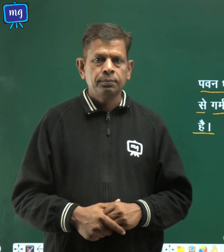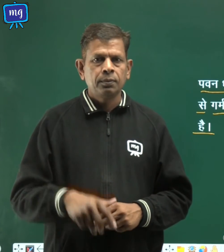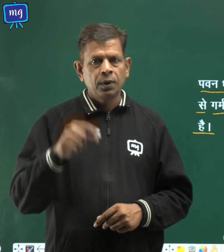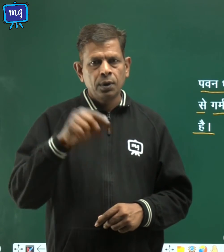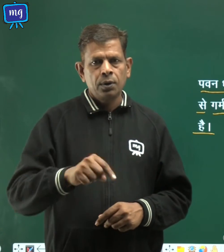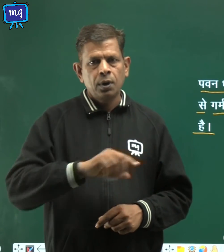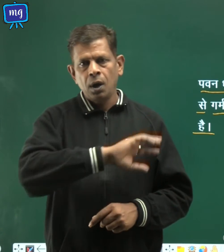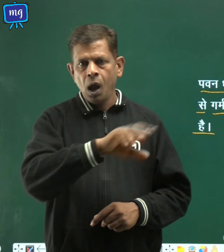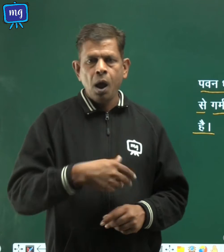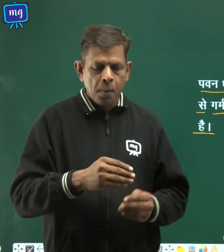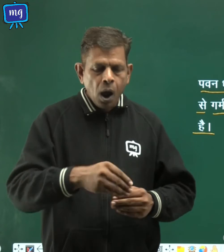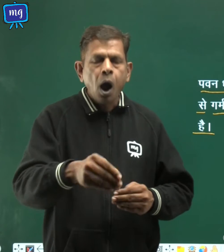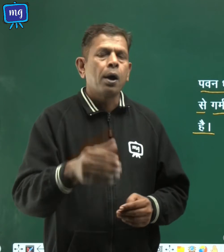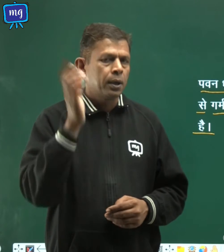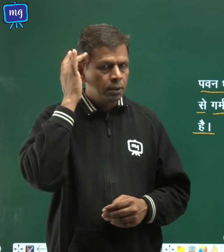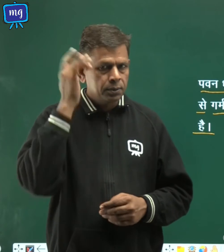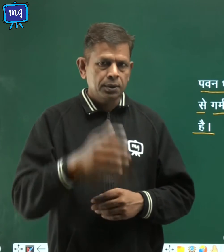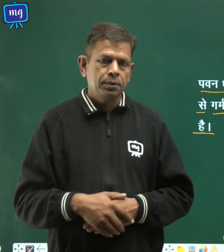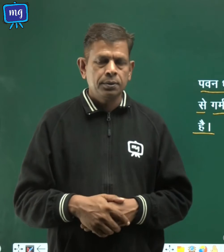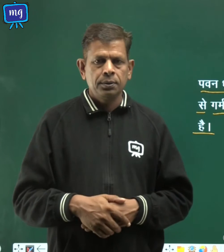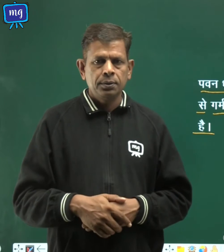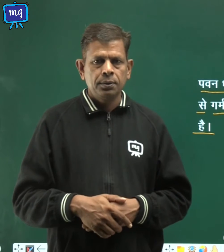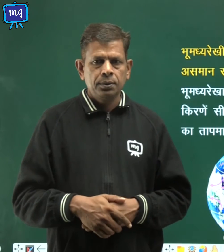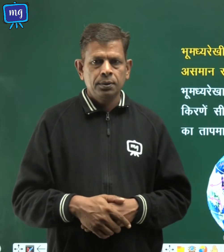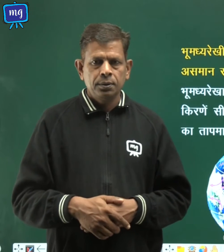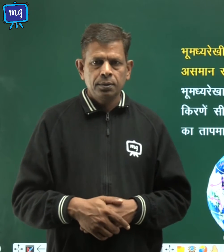इसे अब हम आगे समझेंगे।